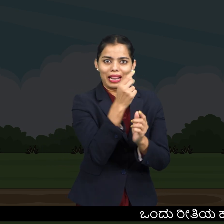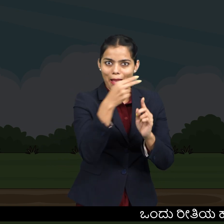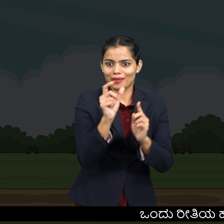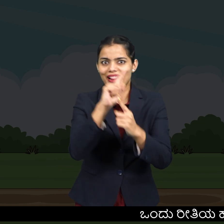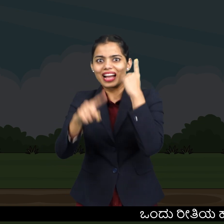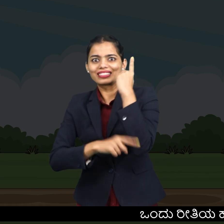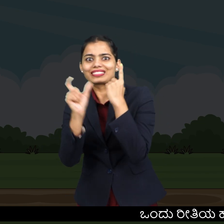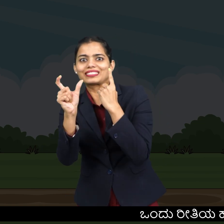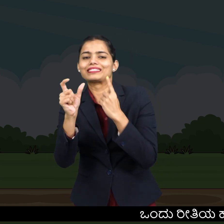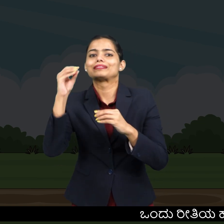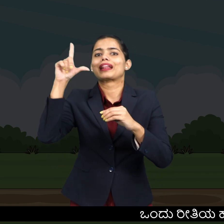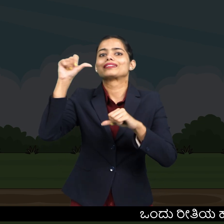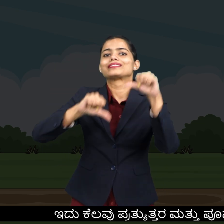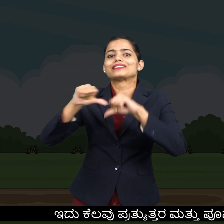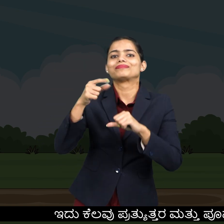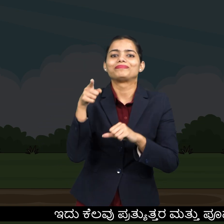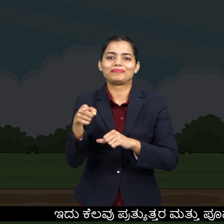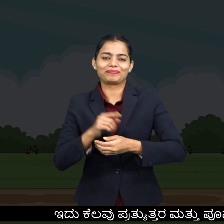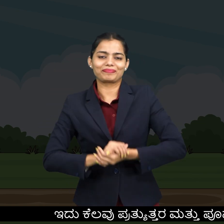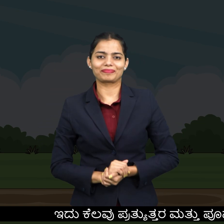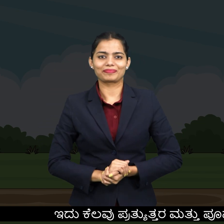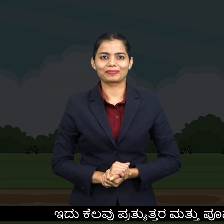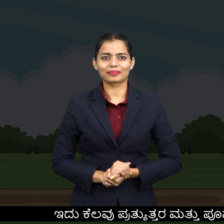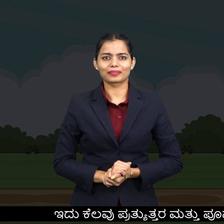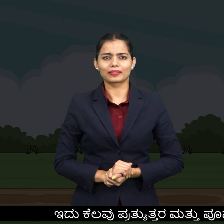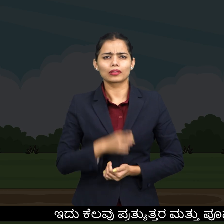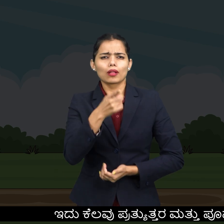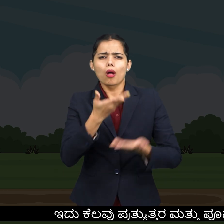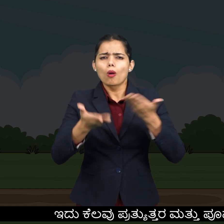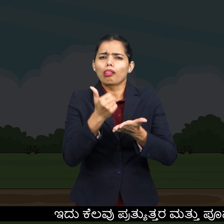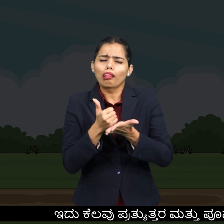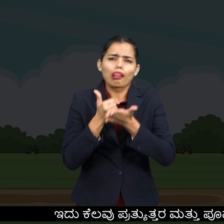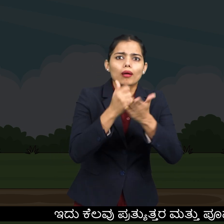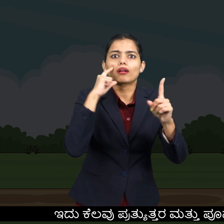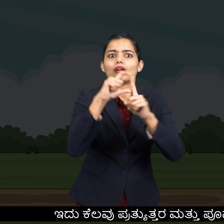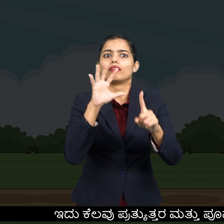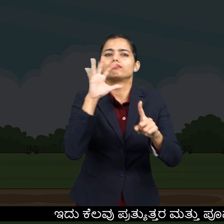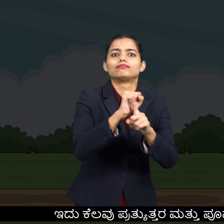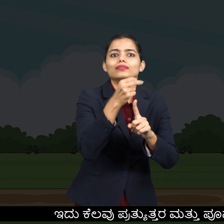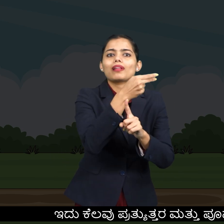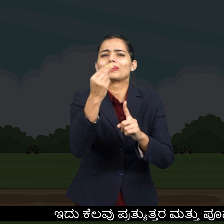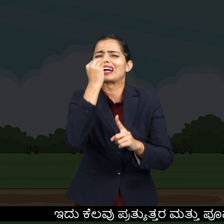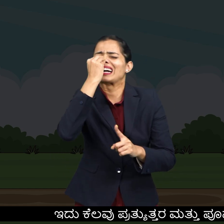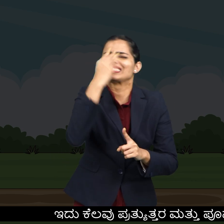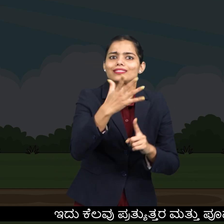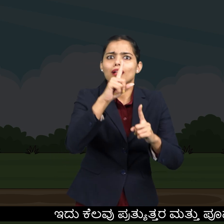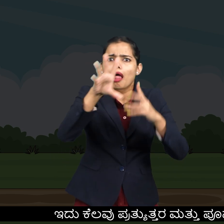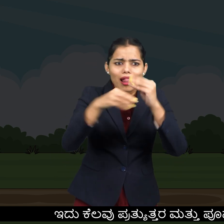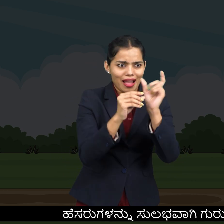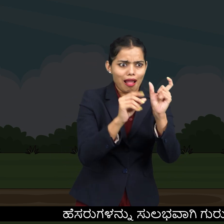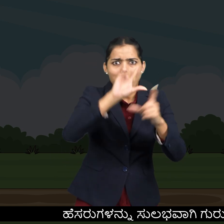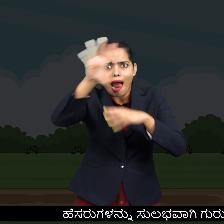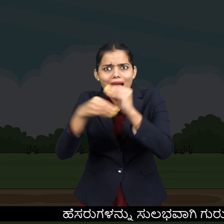ಒಂದು ರೀತಿಯ ಹೆಸರನ್ನು ರಚಿಸಿದರು. ಇದು ಕೆಲವು ಪ್ರತ್ಯುತ್ತರ ಮತ್ತು ಪೂರ್ವ ಪ್ರತ್ಯಯವನ್ನು ಸೇರಿಸುವ